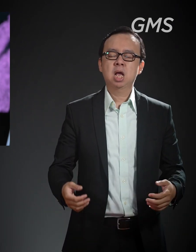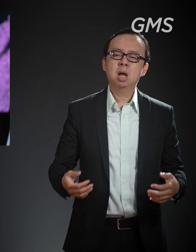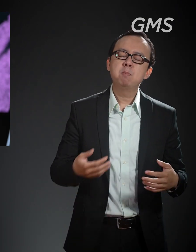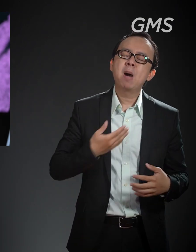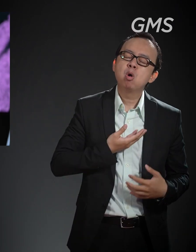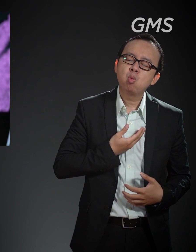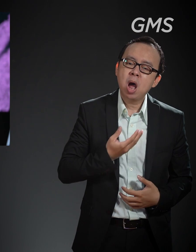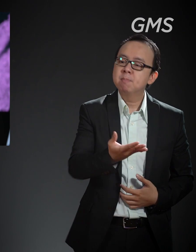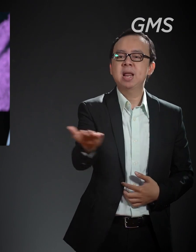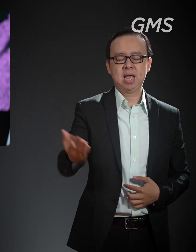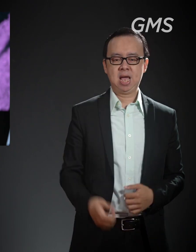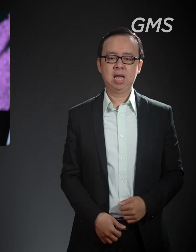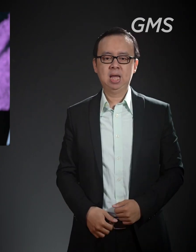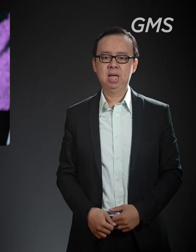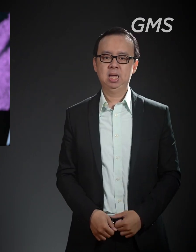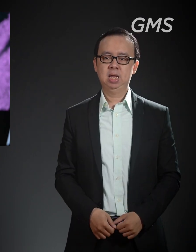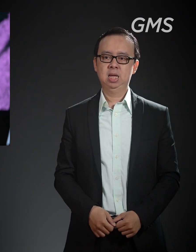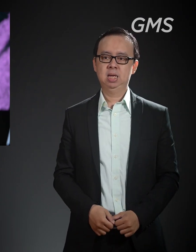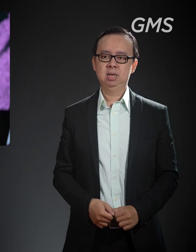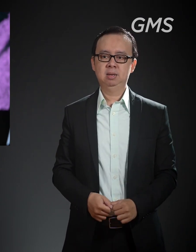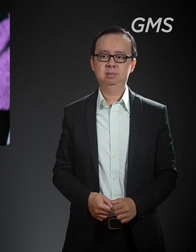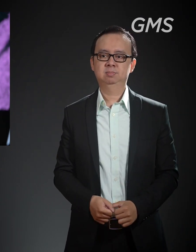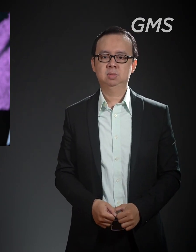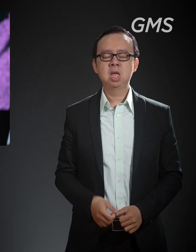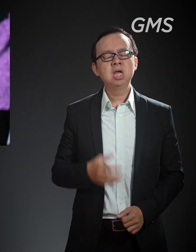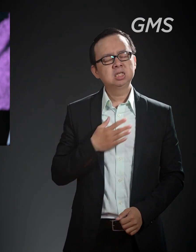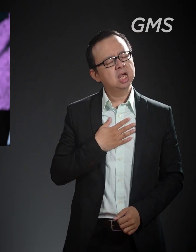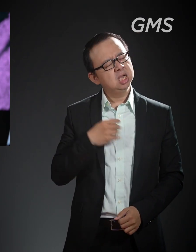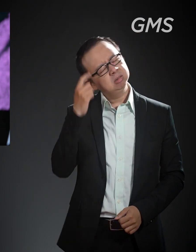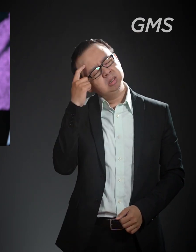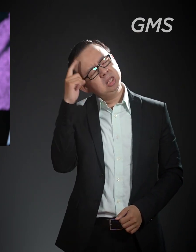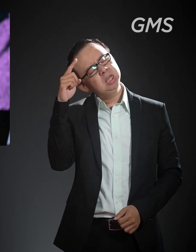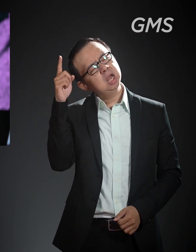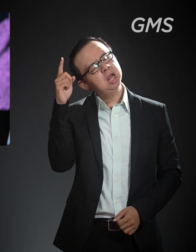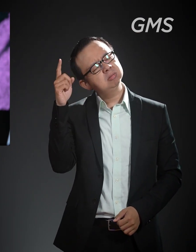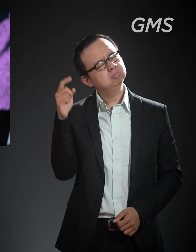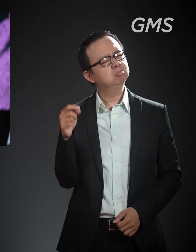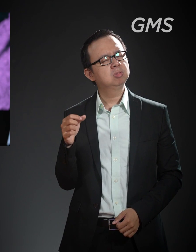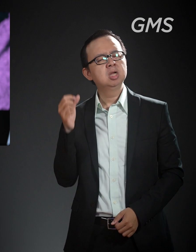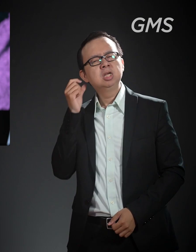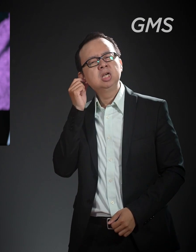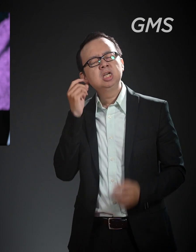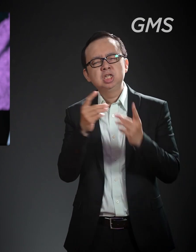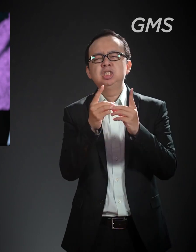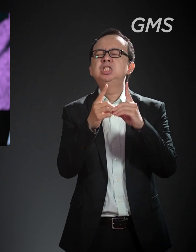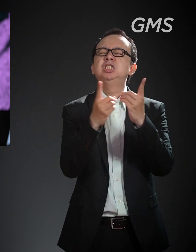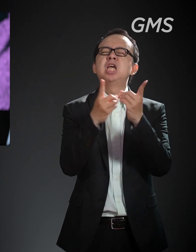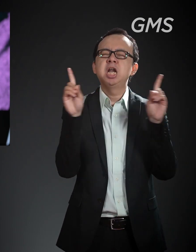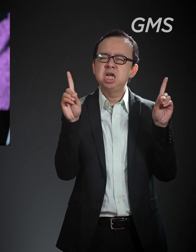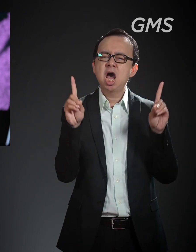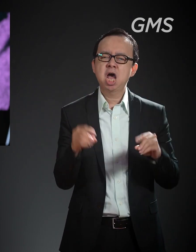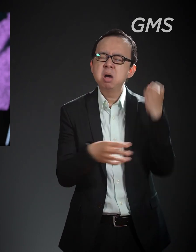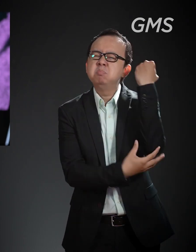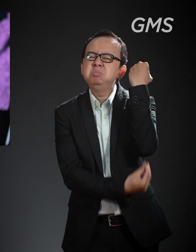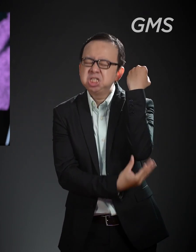yang membuat Paulus dan kawan-kawannya tercengang. Saya jadi ingat janda miskin yang ditulis di Injil itu ketika Yesus sedang